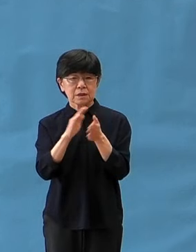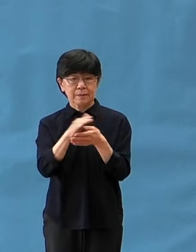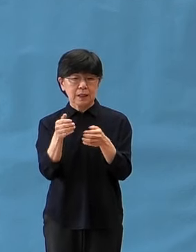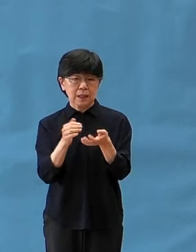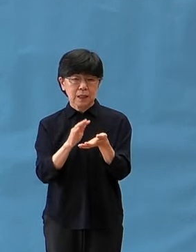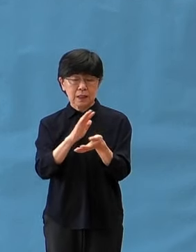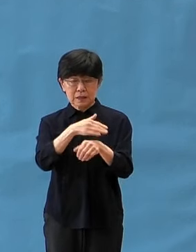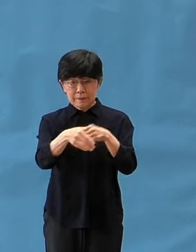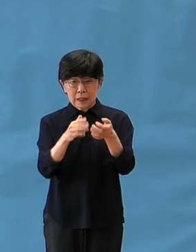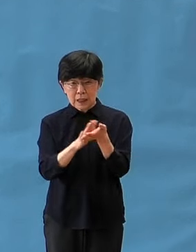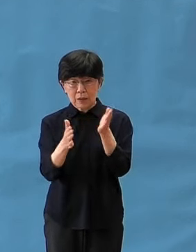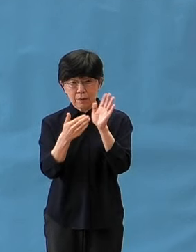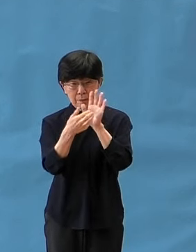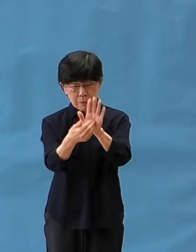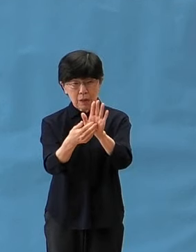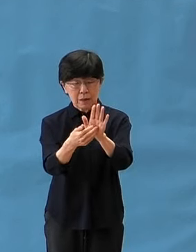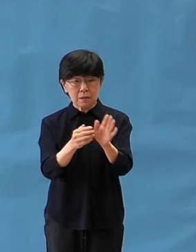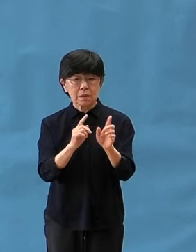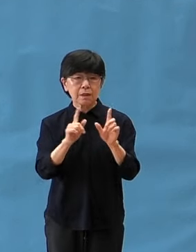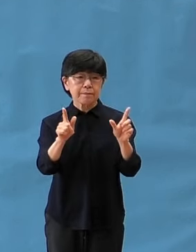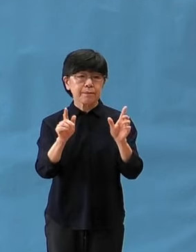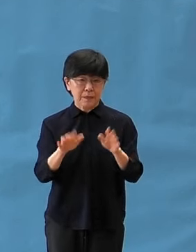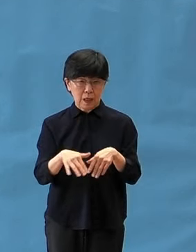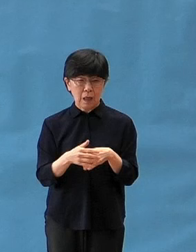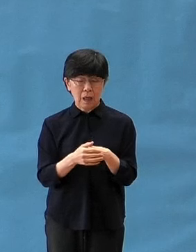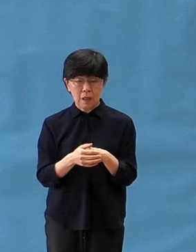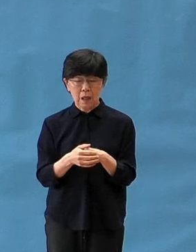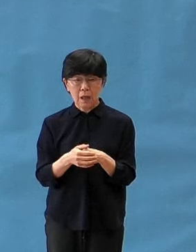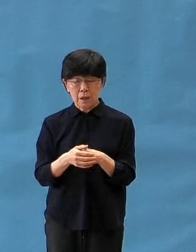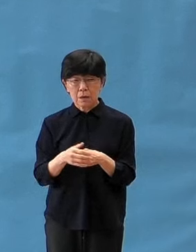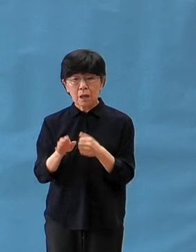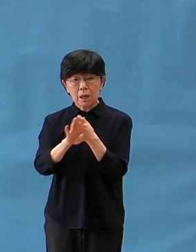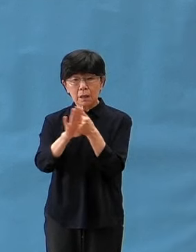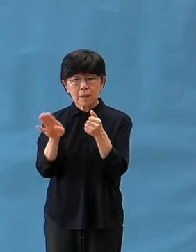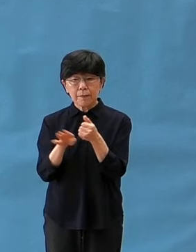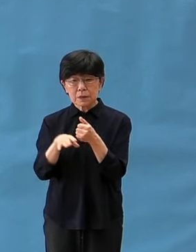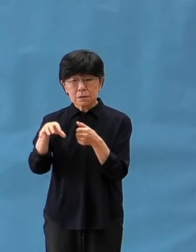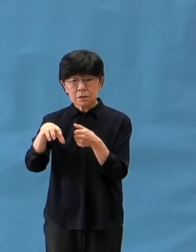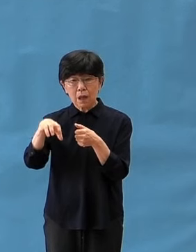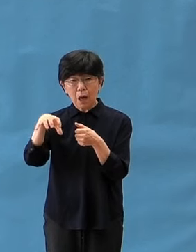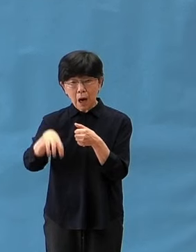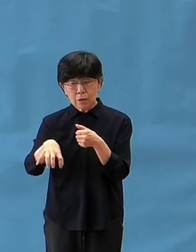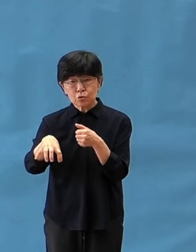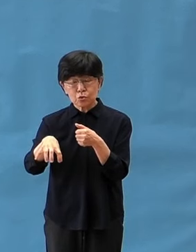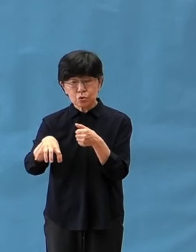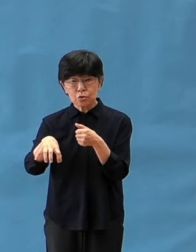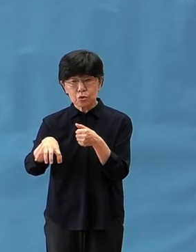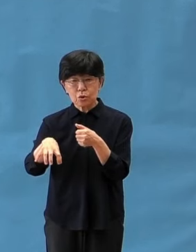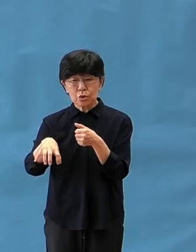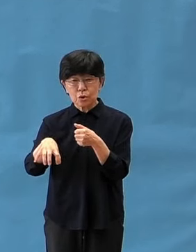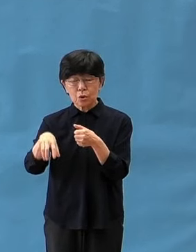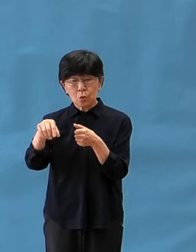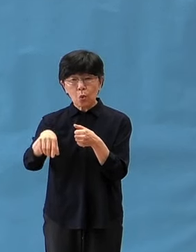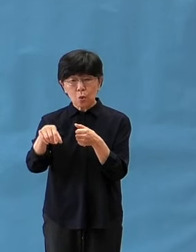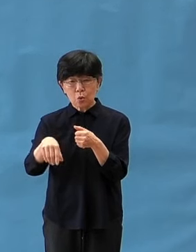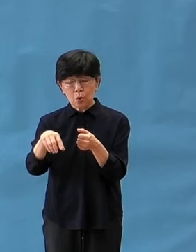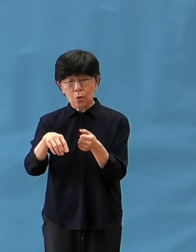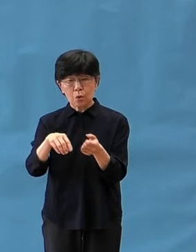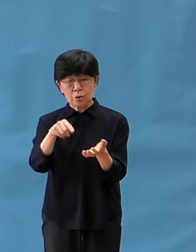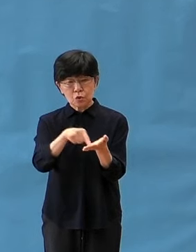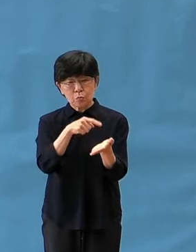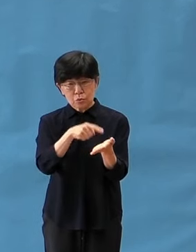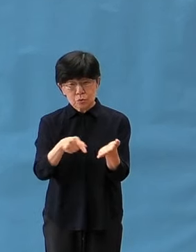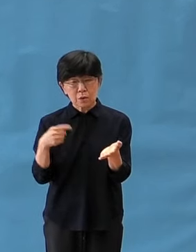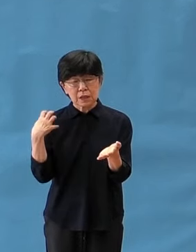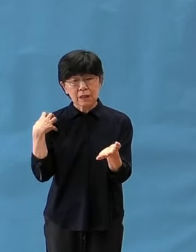調査の受け入れというのが立地自治体の一つの責務ではないかという、そういう言葉であるとか論調に対して、お考えがあればお聞き